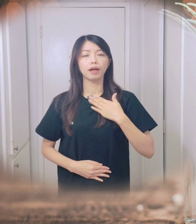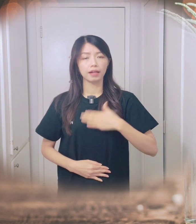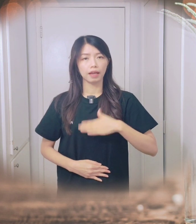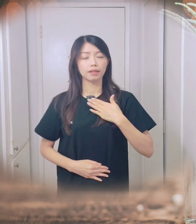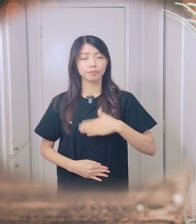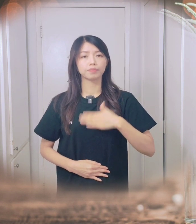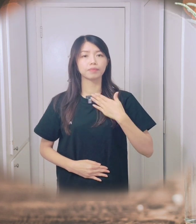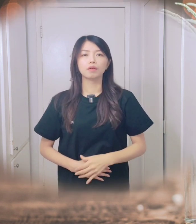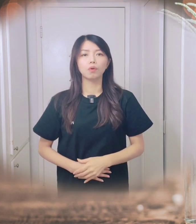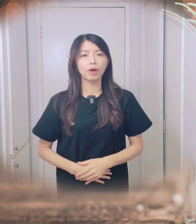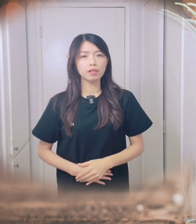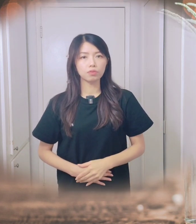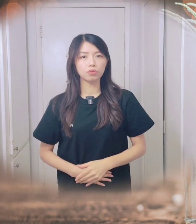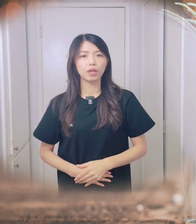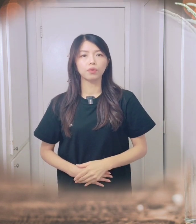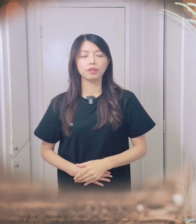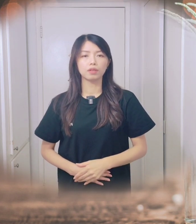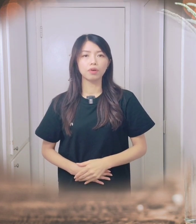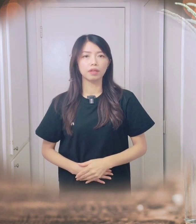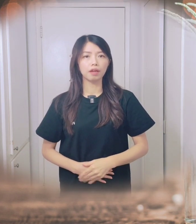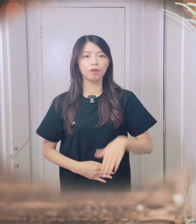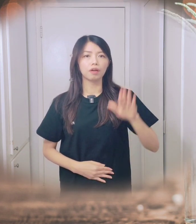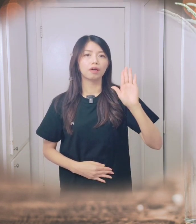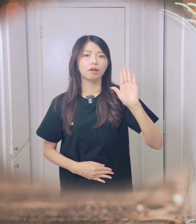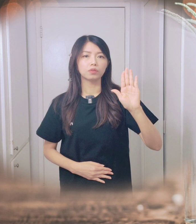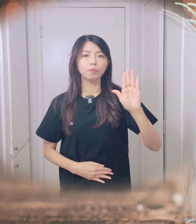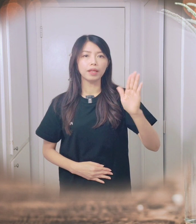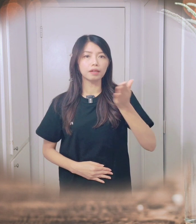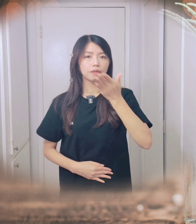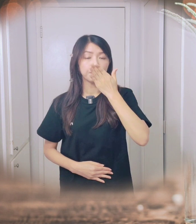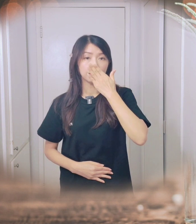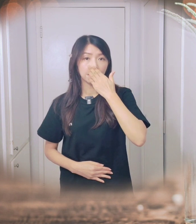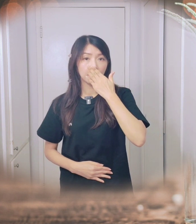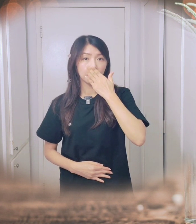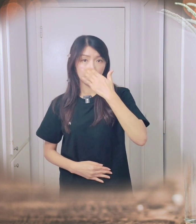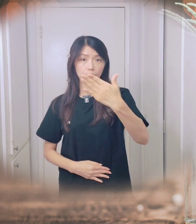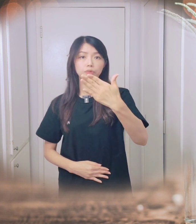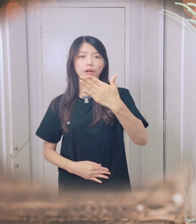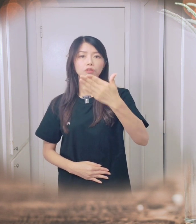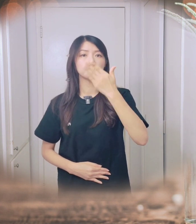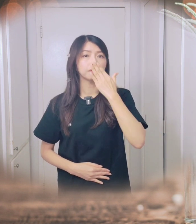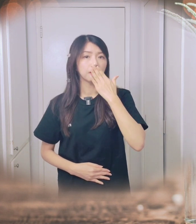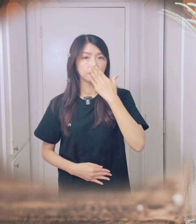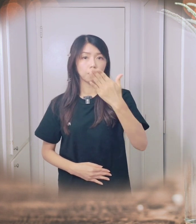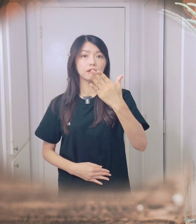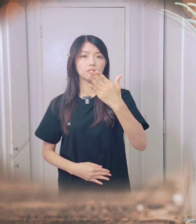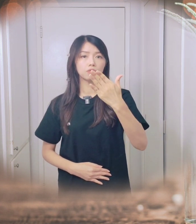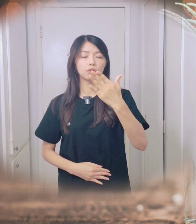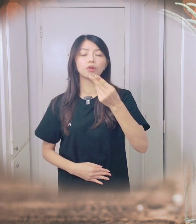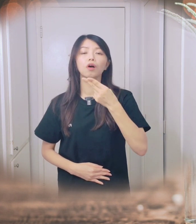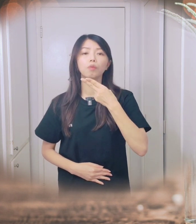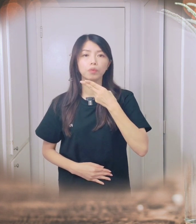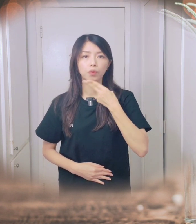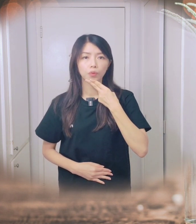돼요. 알다. 뭐뭐 할 수라고 하는 뜻의 수어는요, 손바닥을 입 앞에 댔다가 앞으로 나가주시면 돼요. 뭐뭐 할